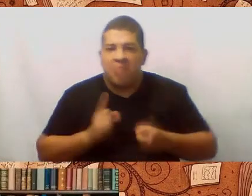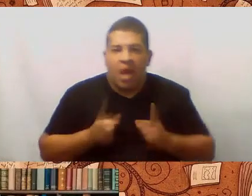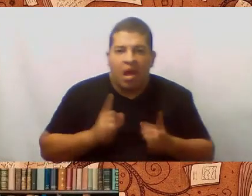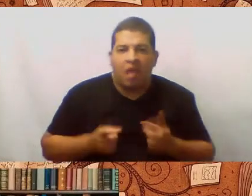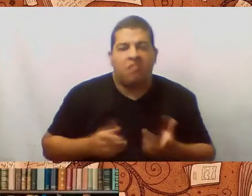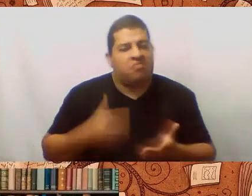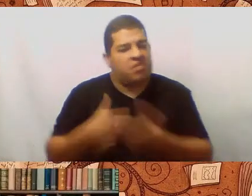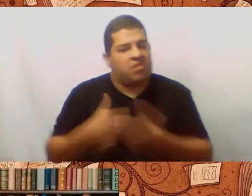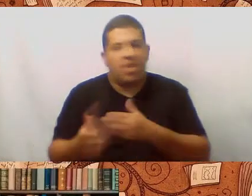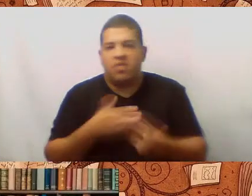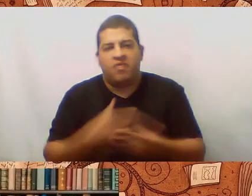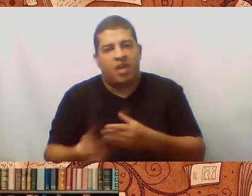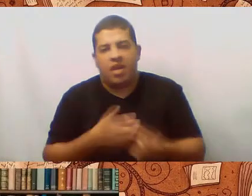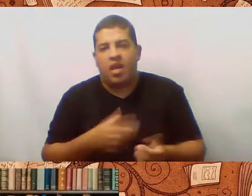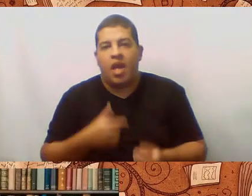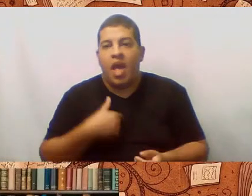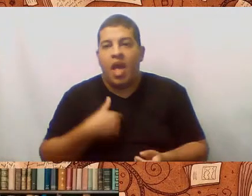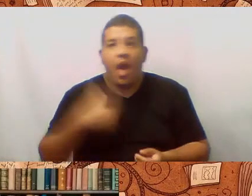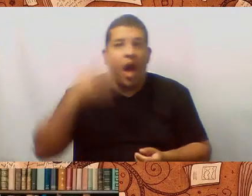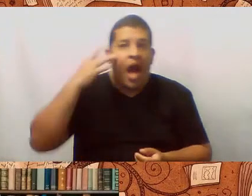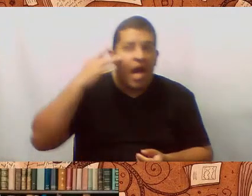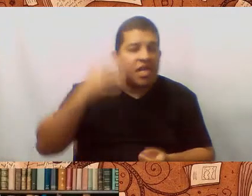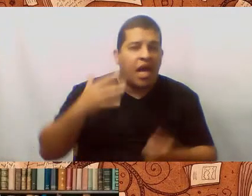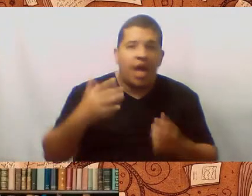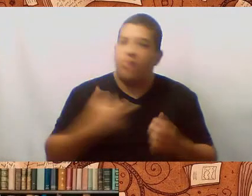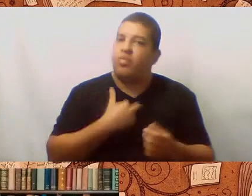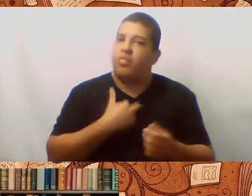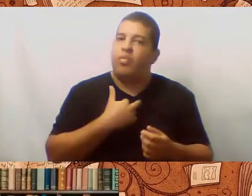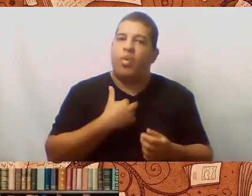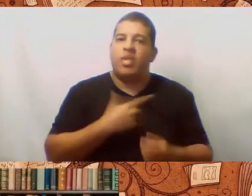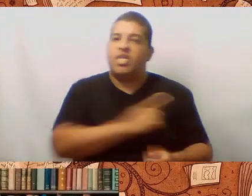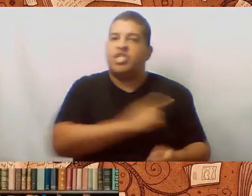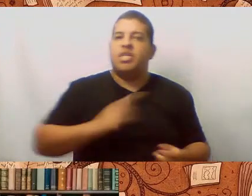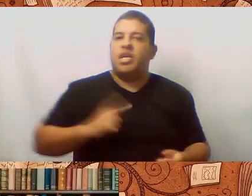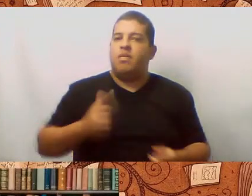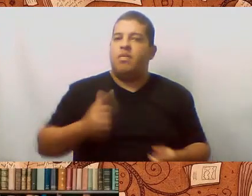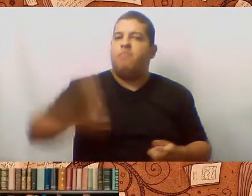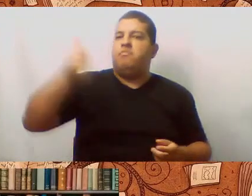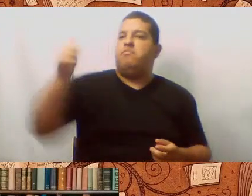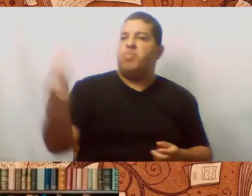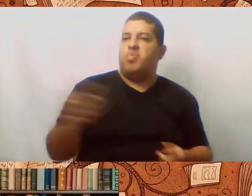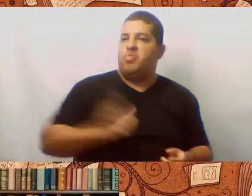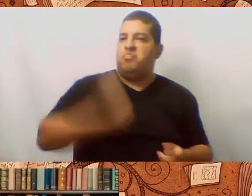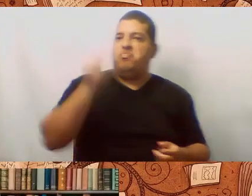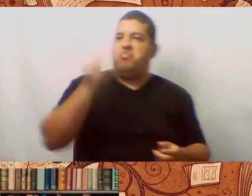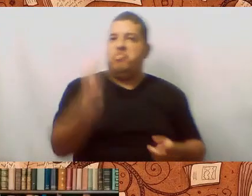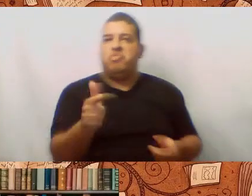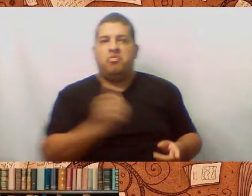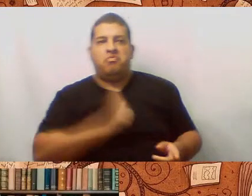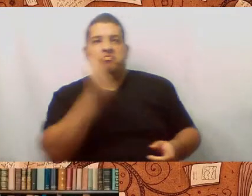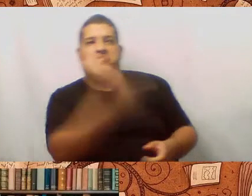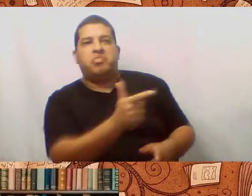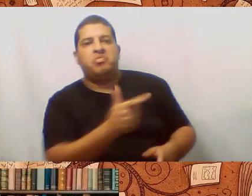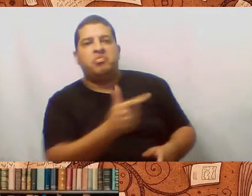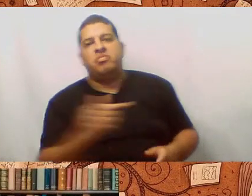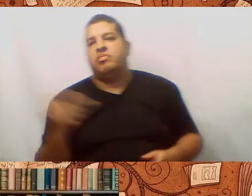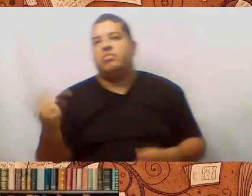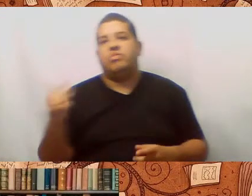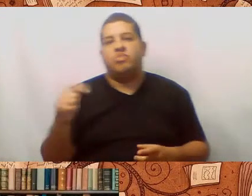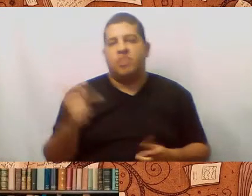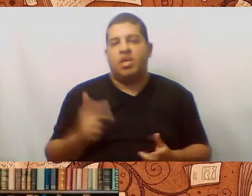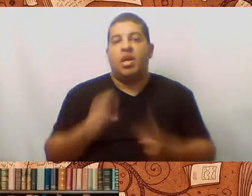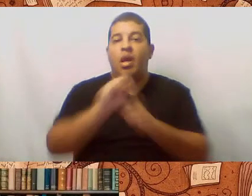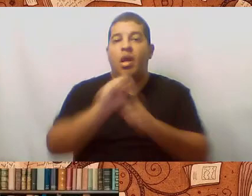achar que a minha condição de gênero é superior às demais. Eu acho que, numa sociedade democrática,